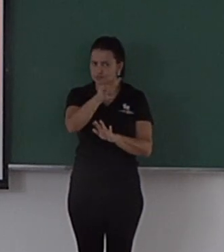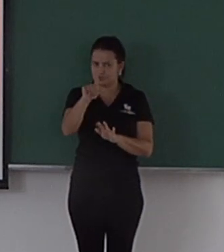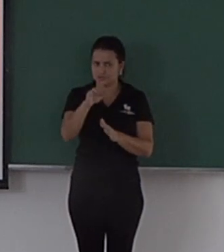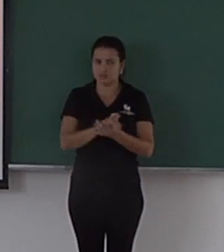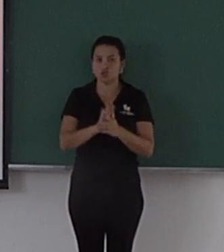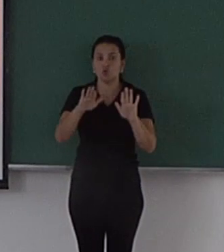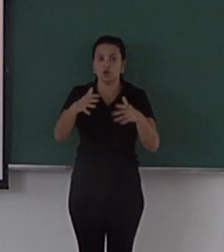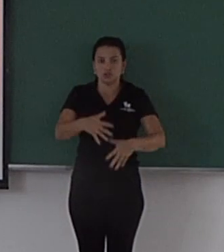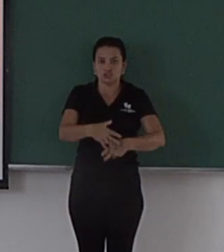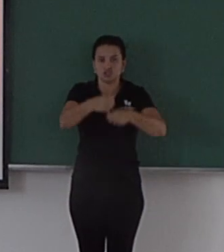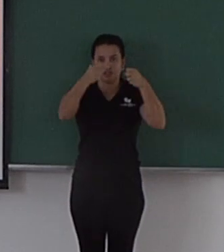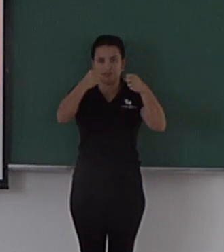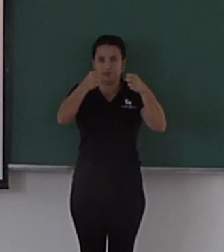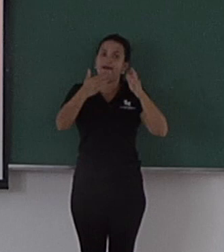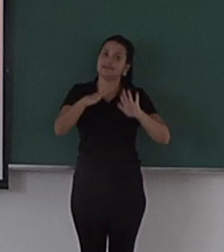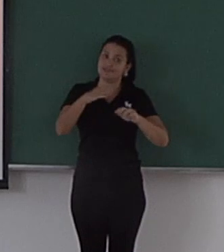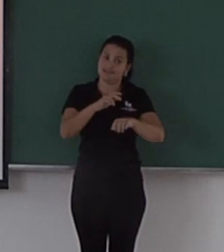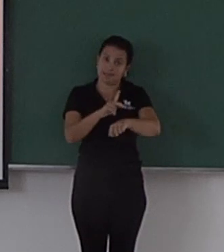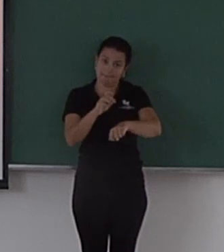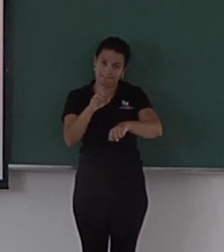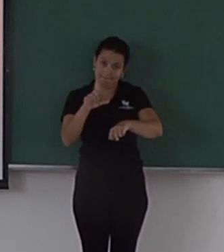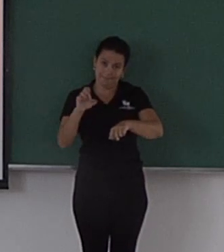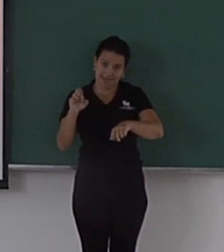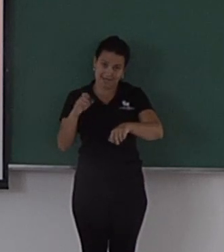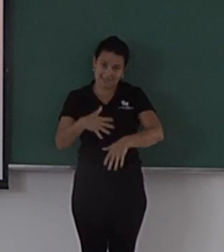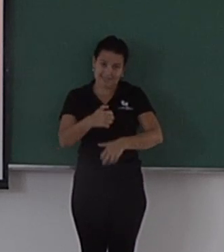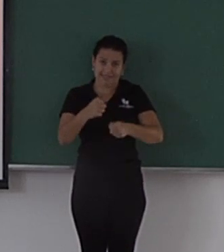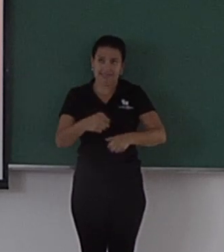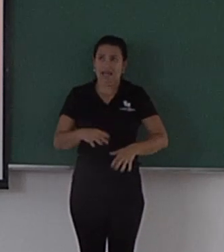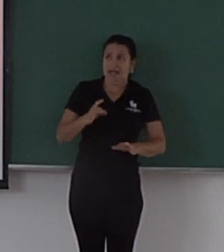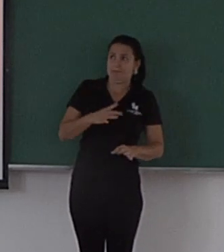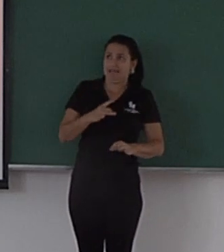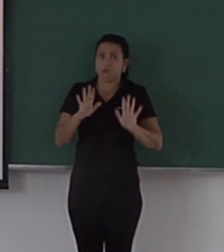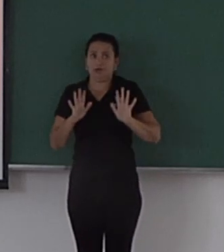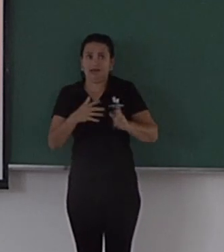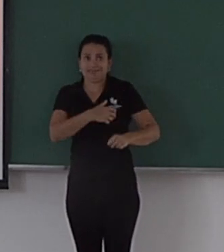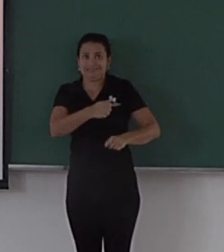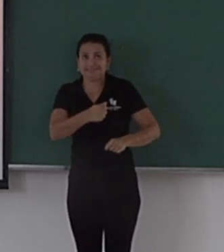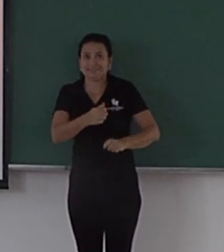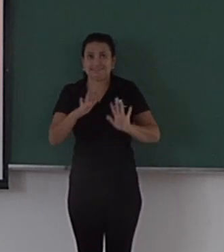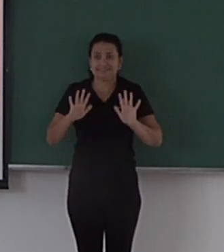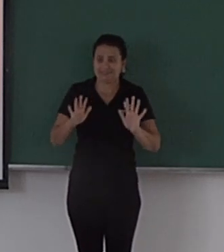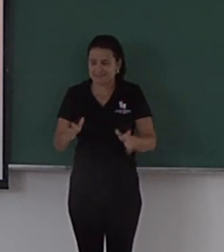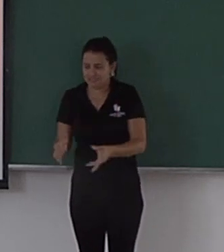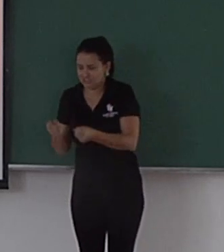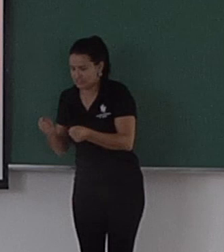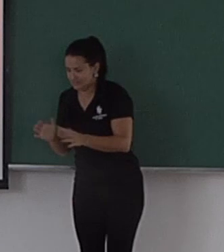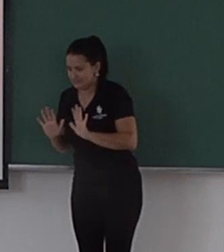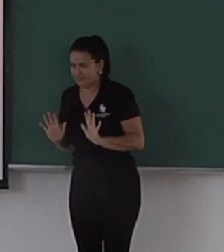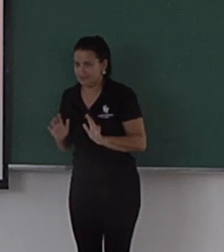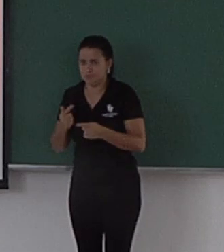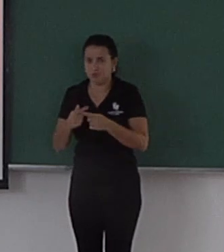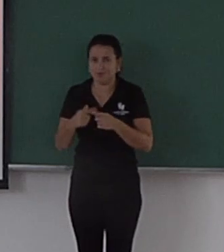a gente tira a roupa, a pele, às vezes, sai junto, tá? E, às vezes, a pessoa fica naquele medo de tirar a pele, de tirar a roupa, que